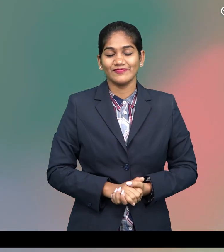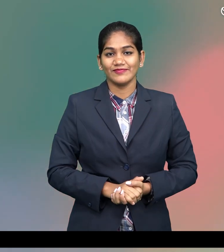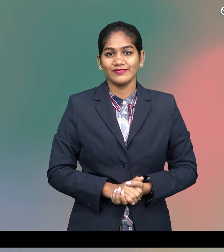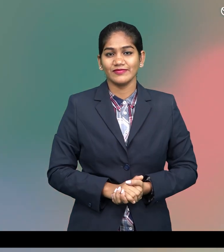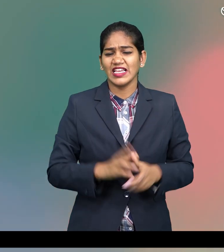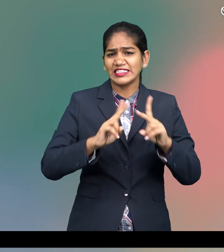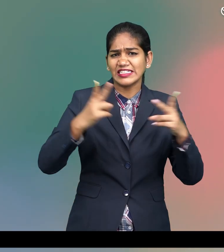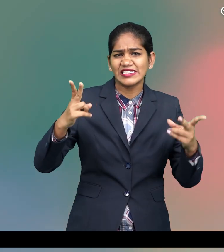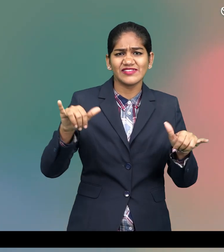ಪರಿಹಾರ,